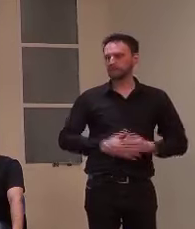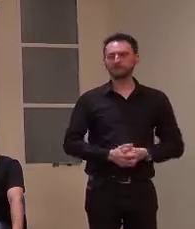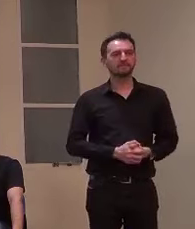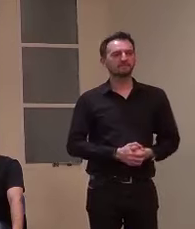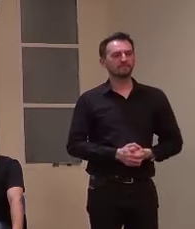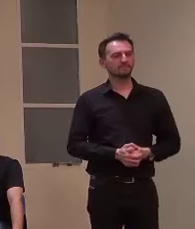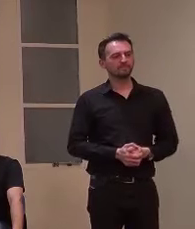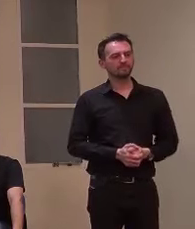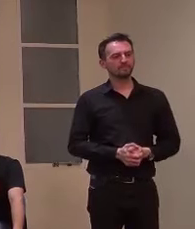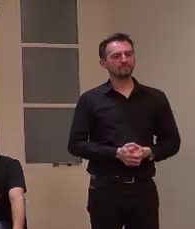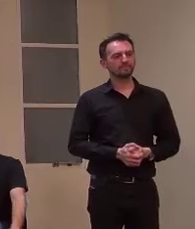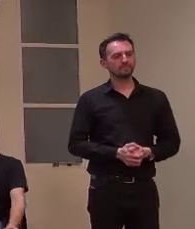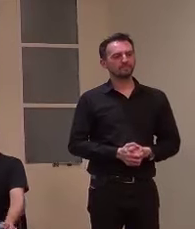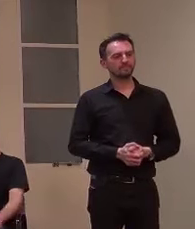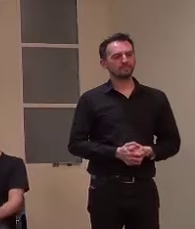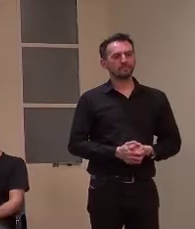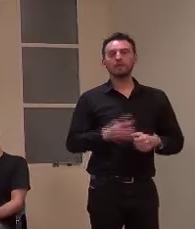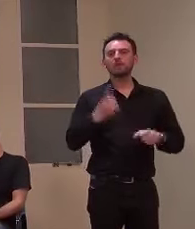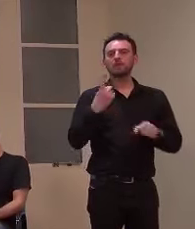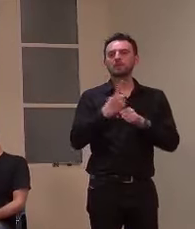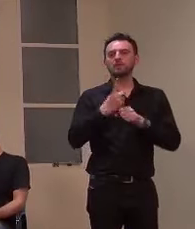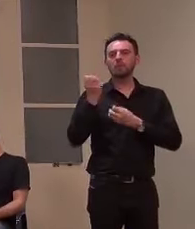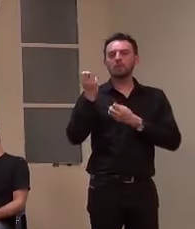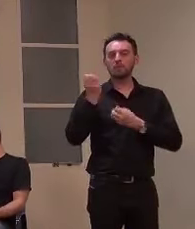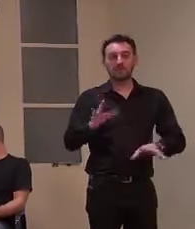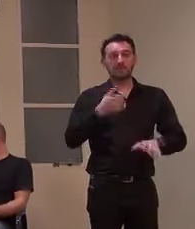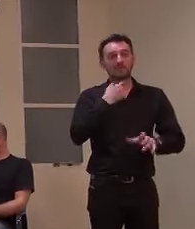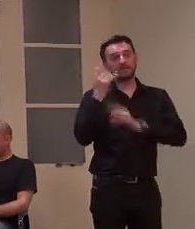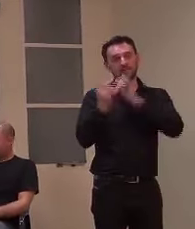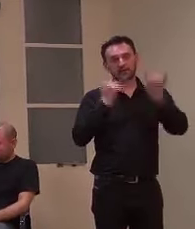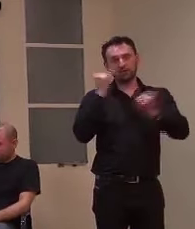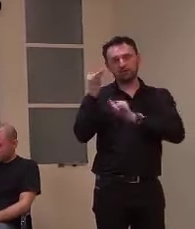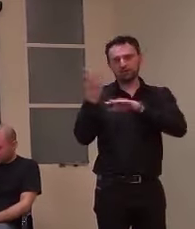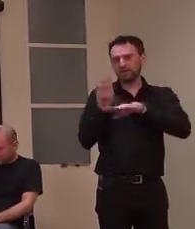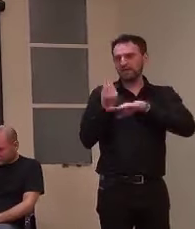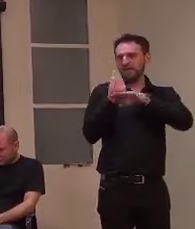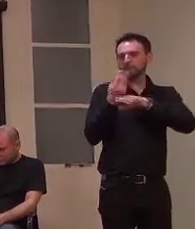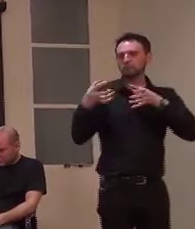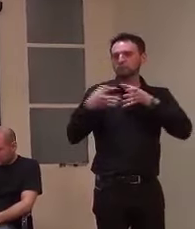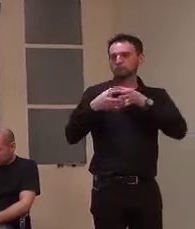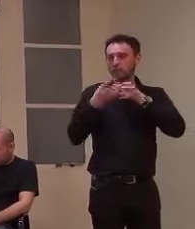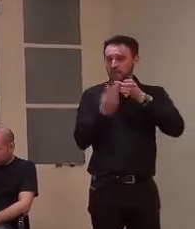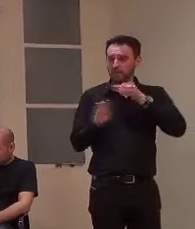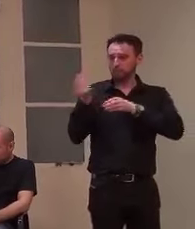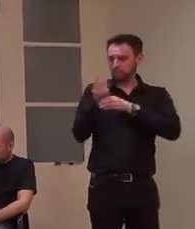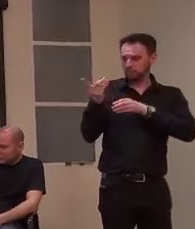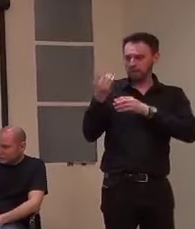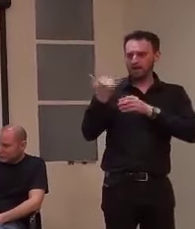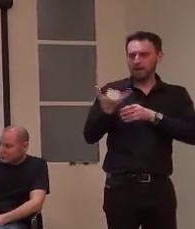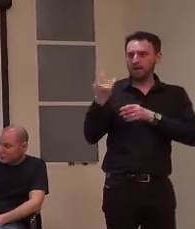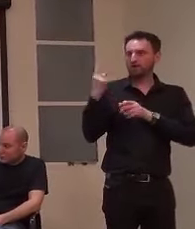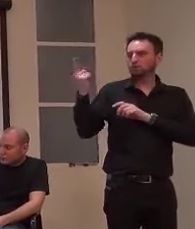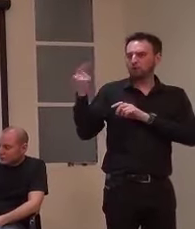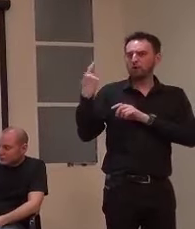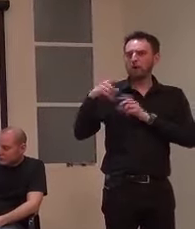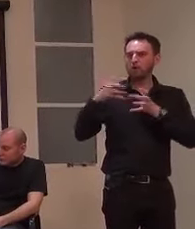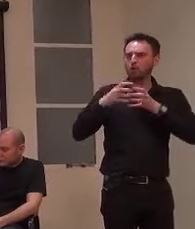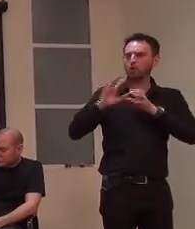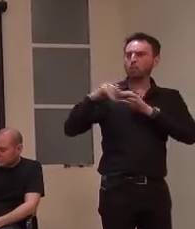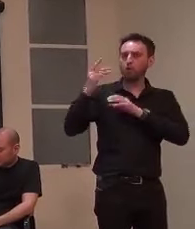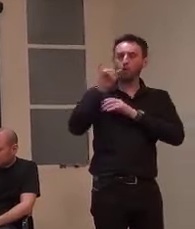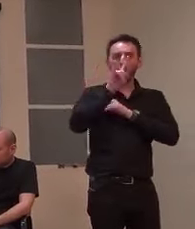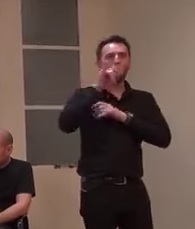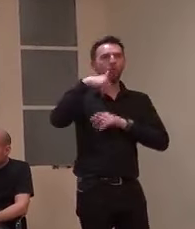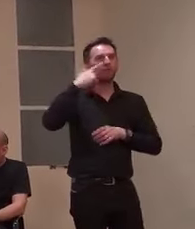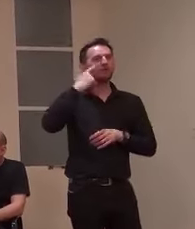y bueno empezar primero representó un equipo pero no es un equipo externo ni